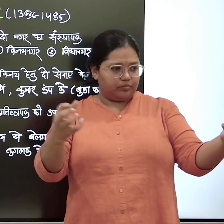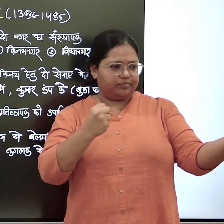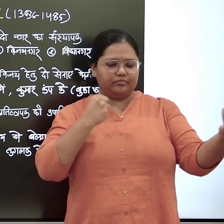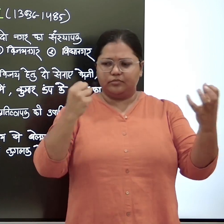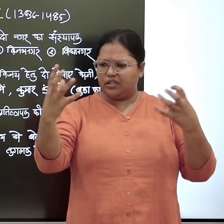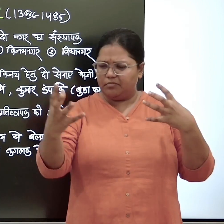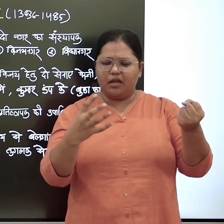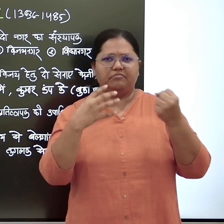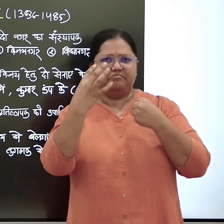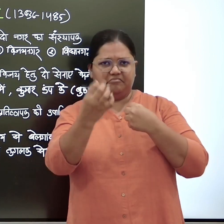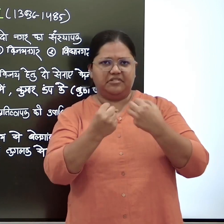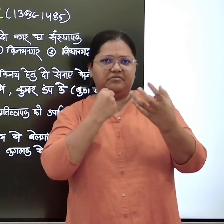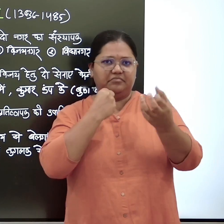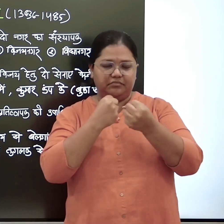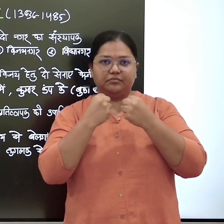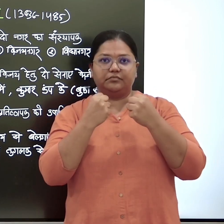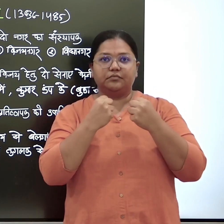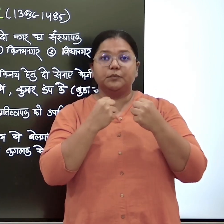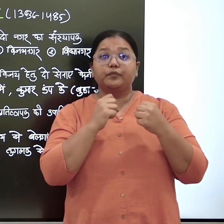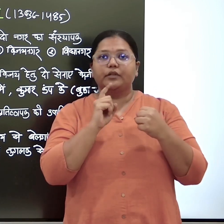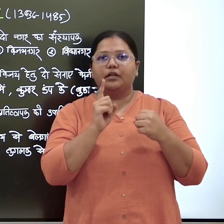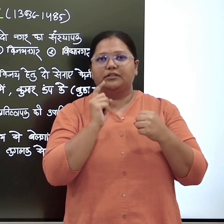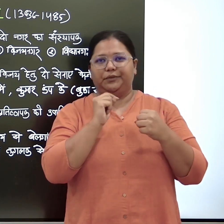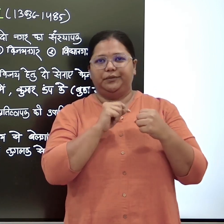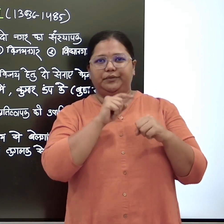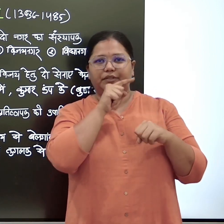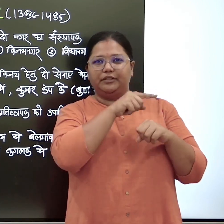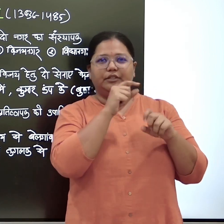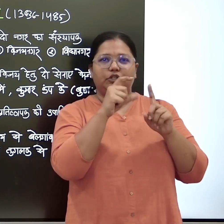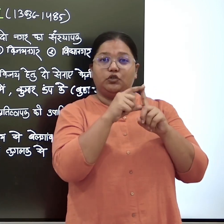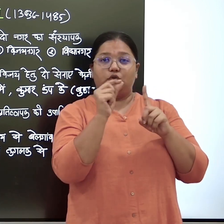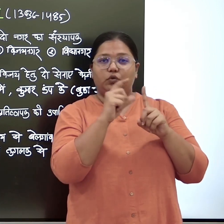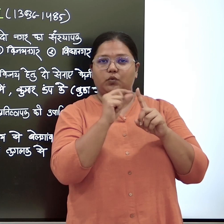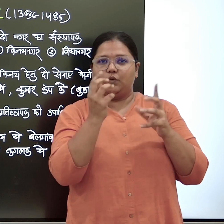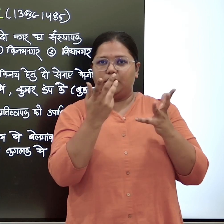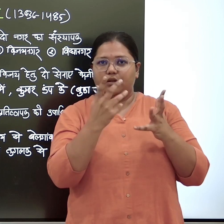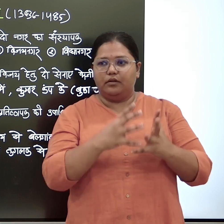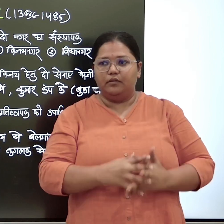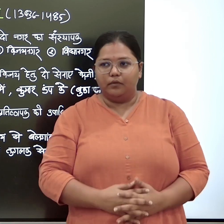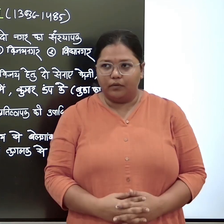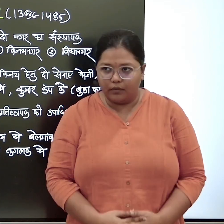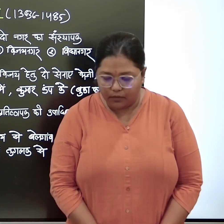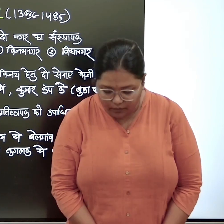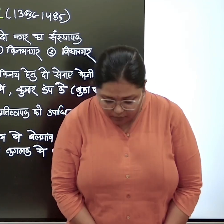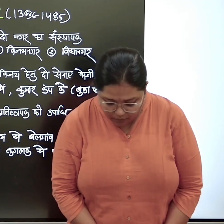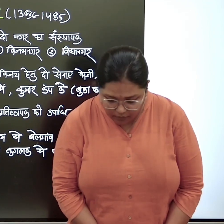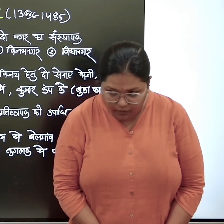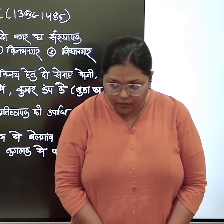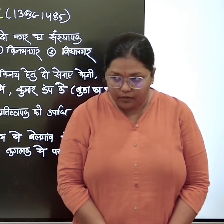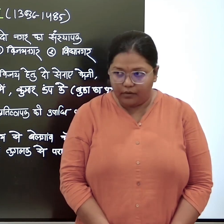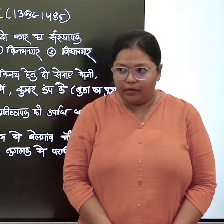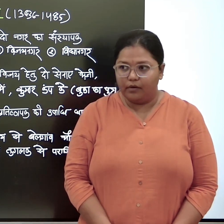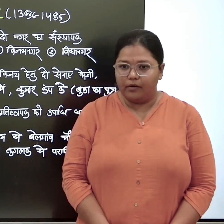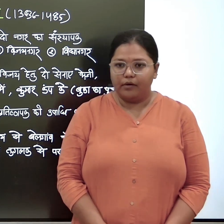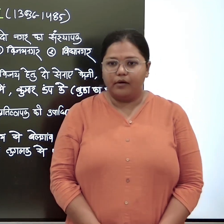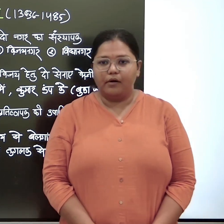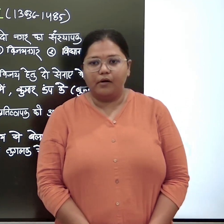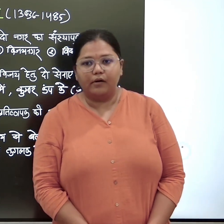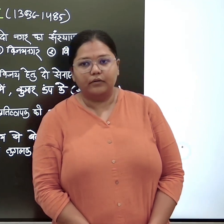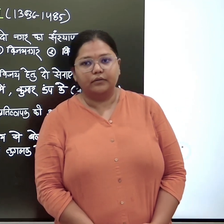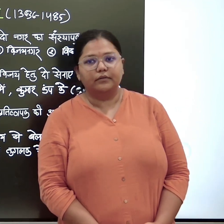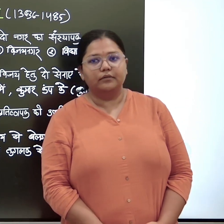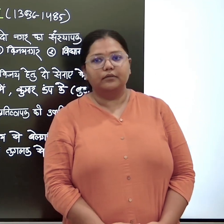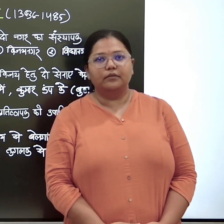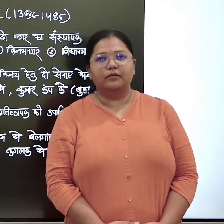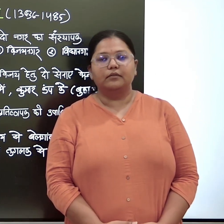मदुरा कहाँ है ये भी बताना, जितने भी मैं राज्य बता रही हूँ कुछ अभी वास्तविक में वो नाम होंगे और कुछ जो है वो